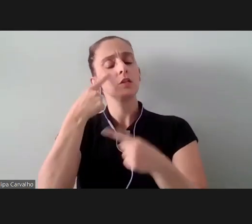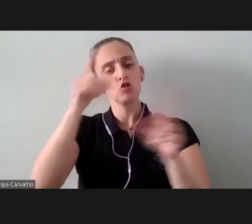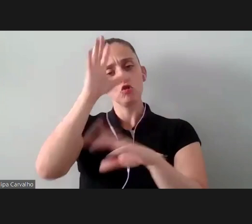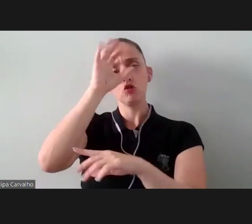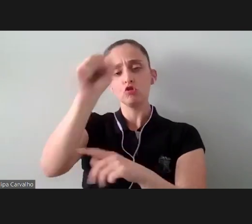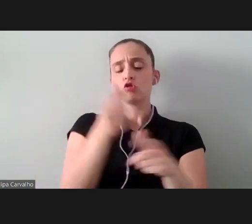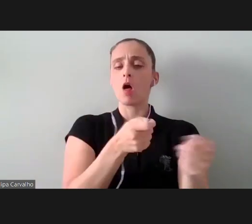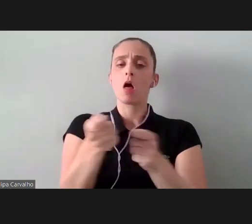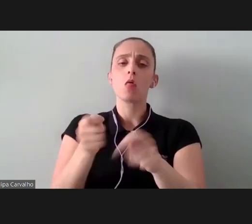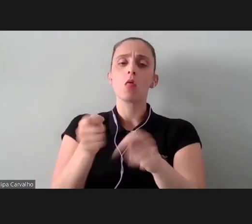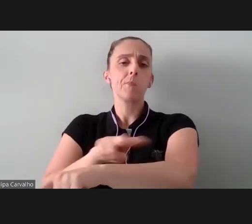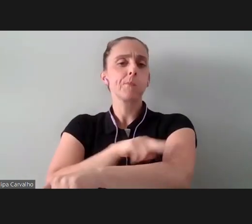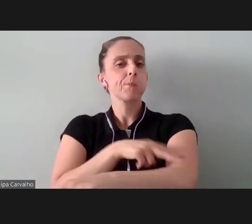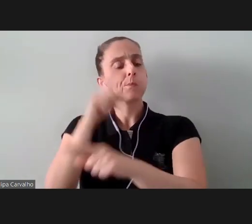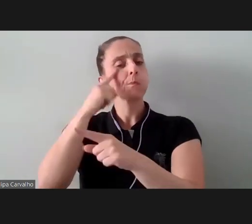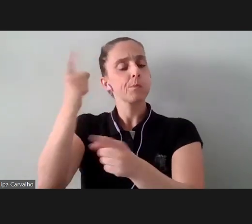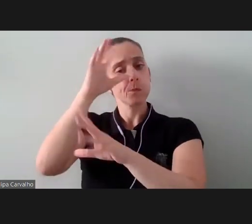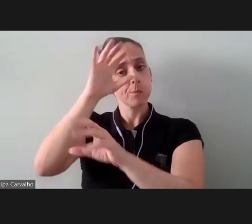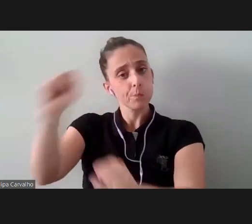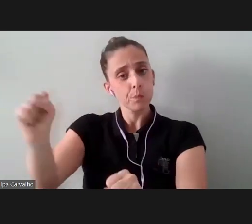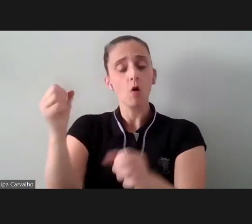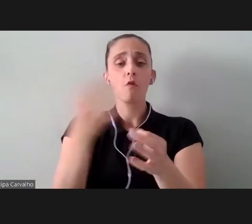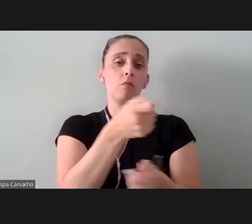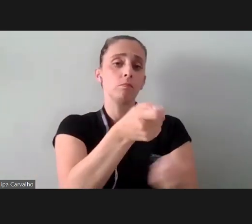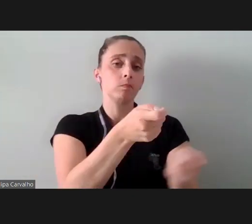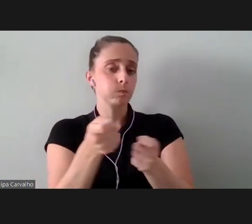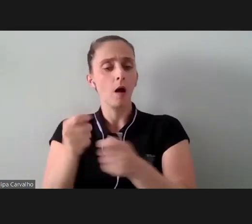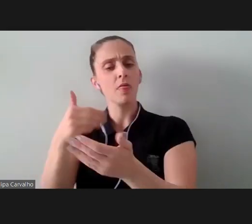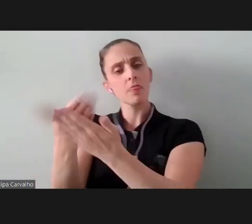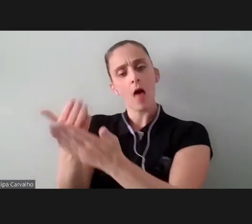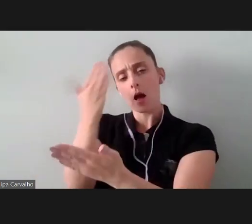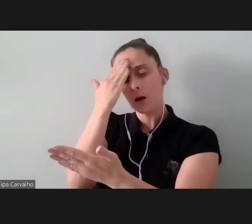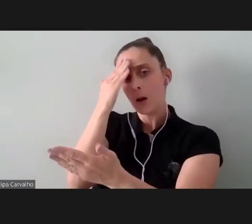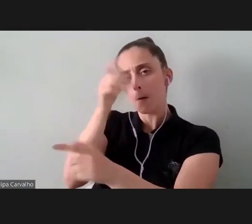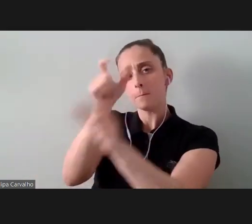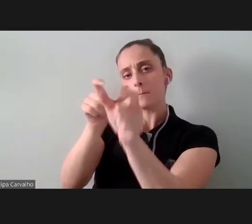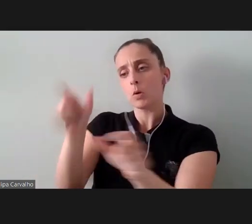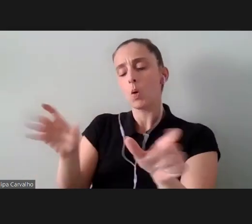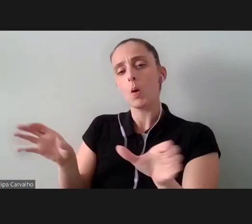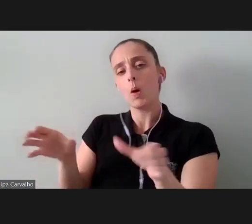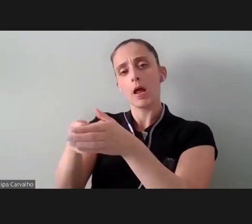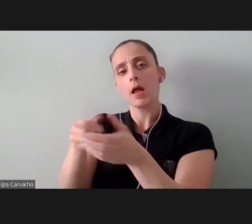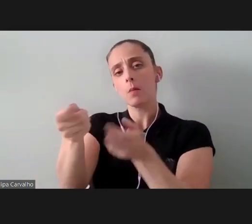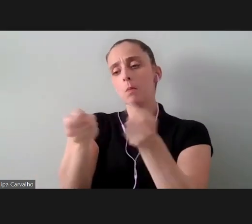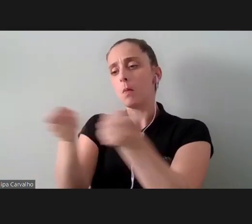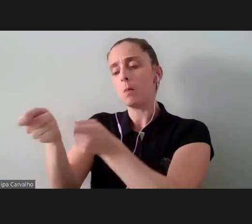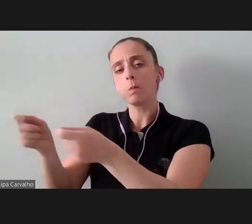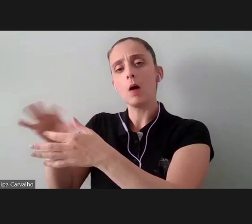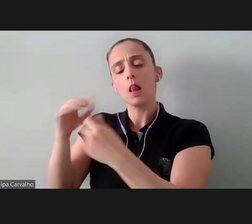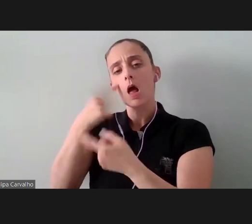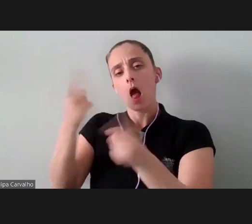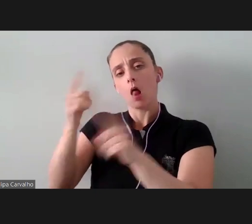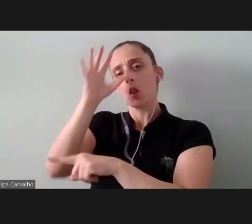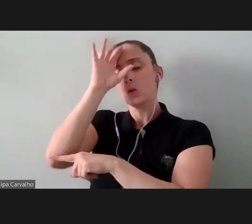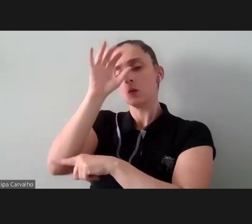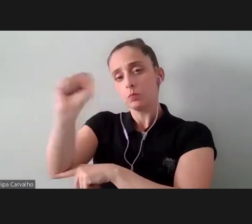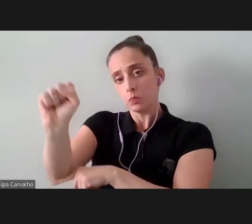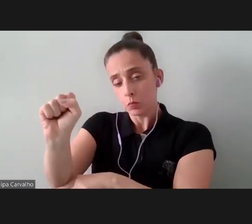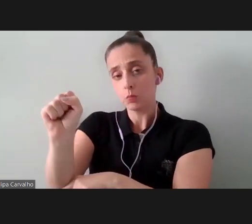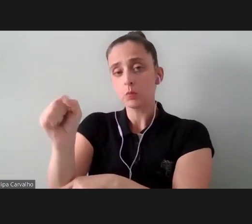pública, em que a inovação, por um lado, e a capacitação de pessoas, equipas e organizações do setor público, por outro